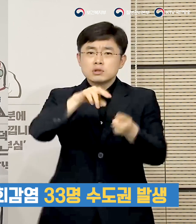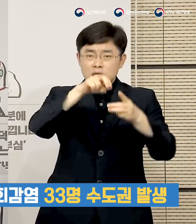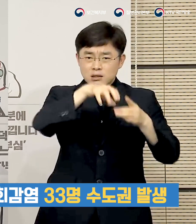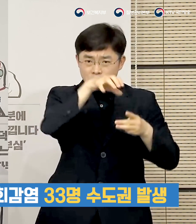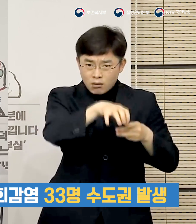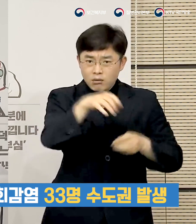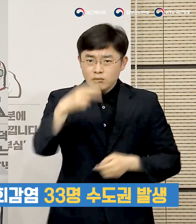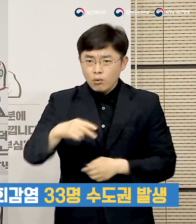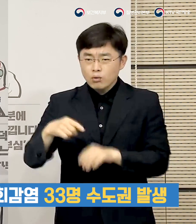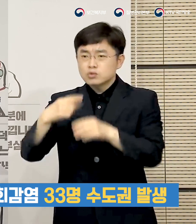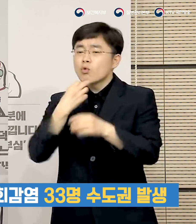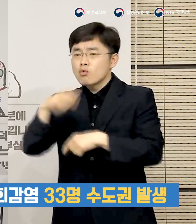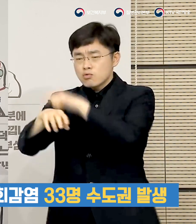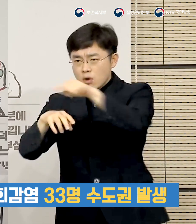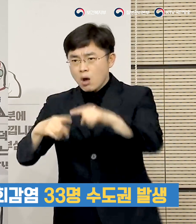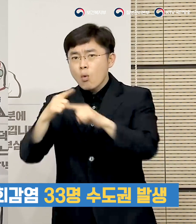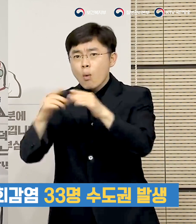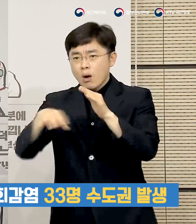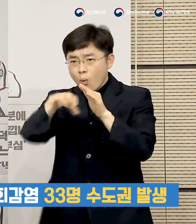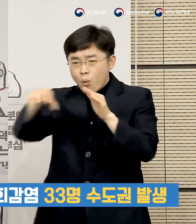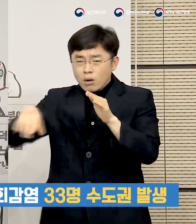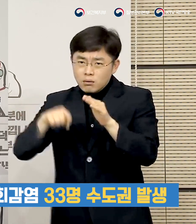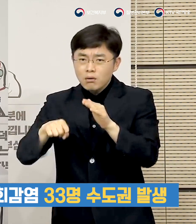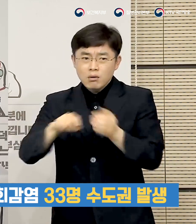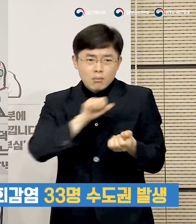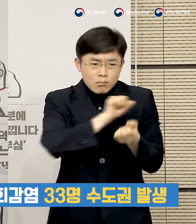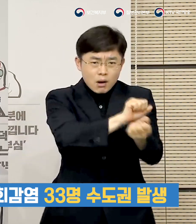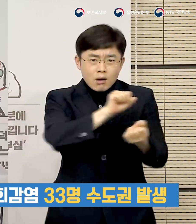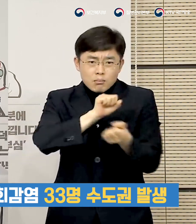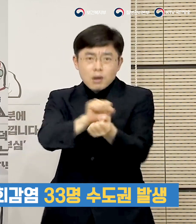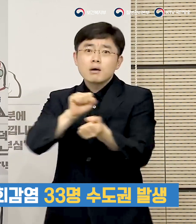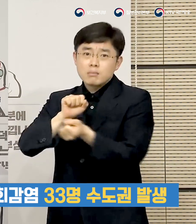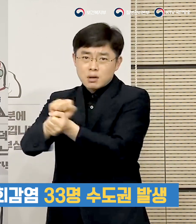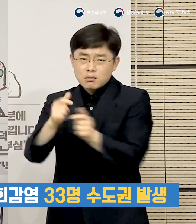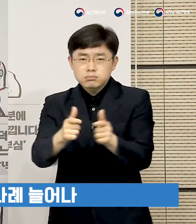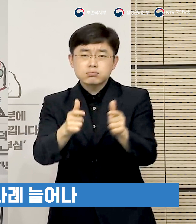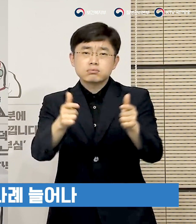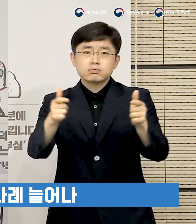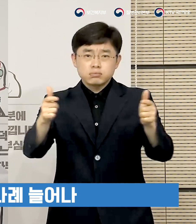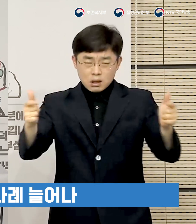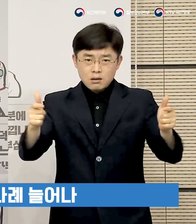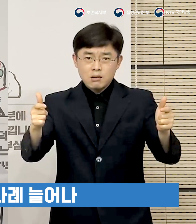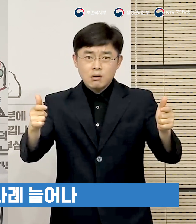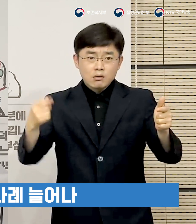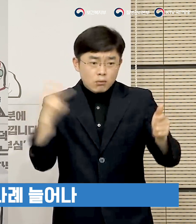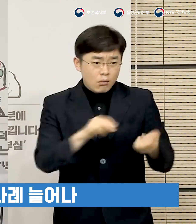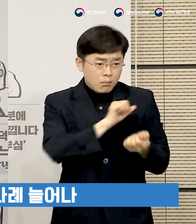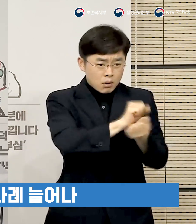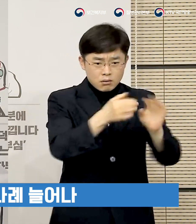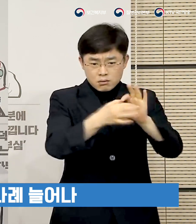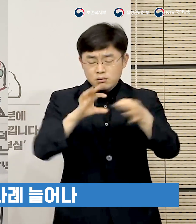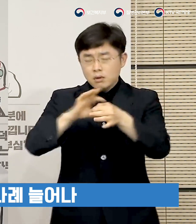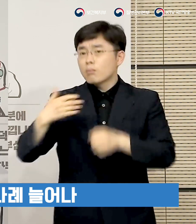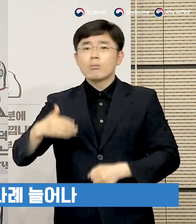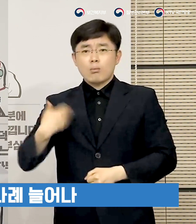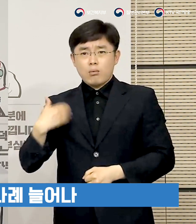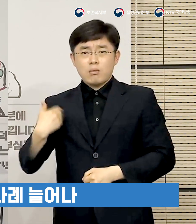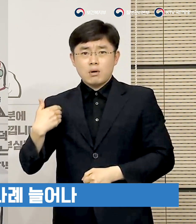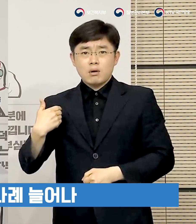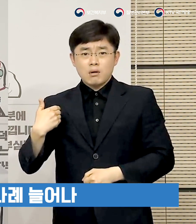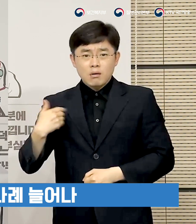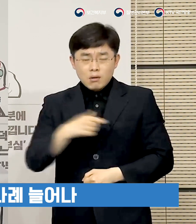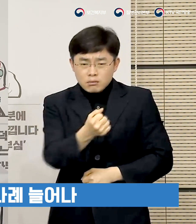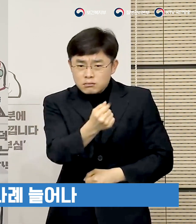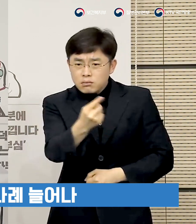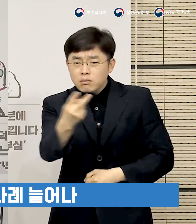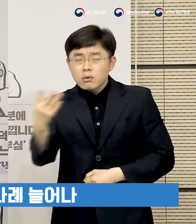수도권 개척교회 등에서 시작된 감염이 주변으로 계속 확산되고 있고 감염 경로를 명확히 알 수 없는